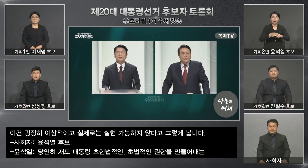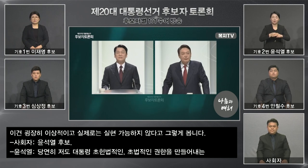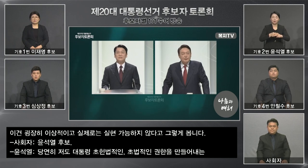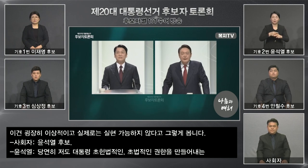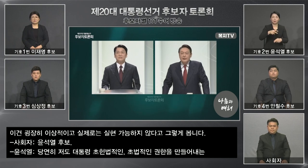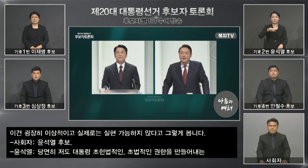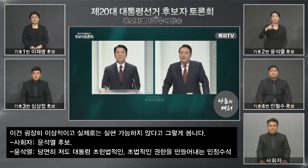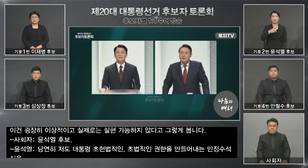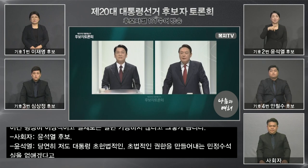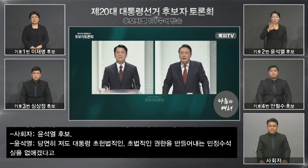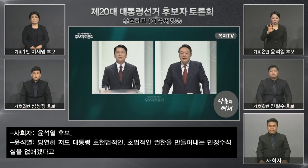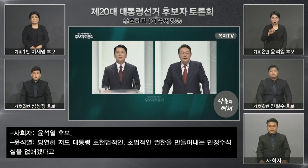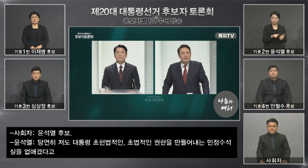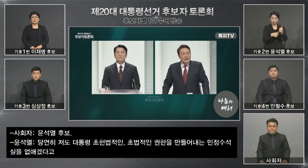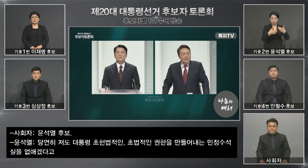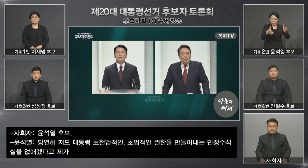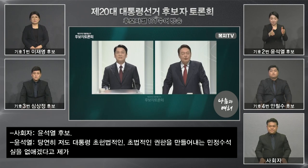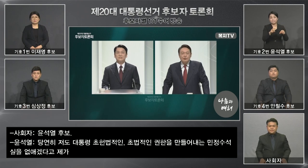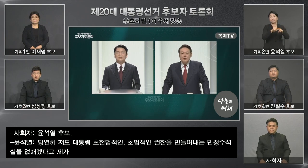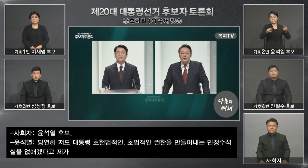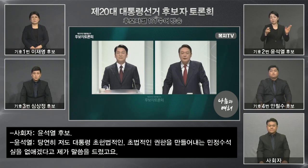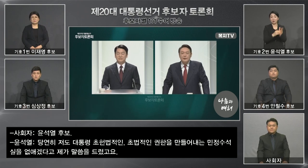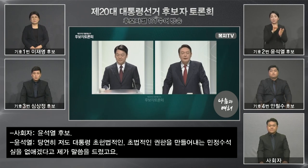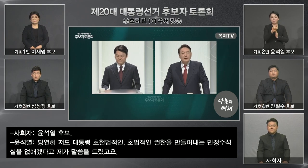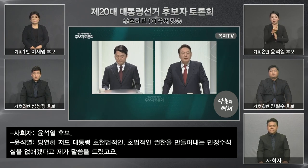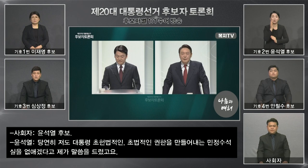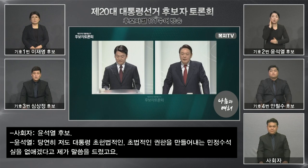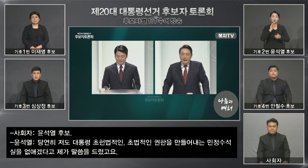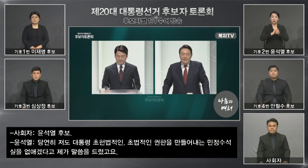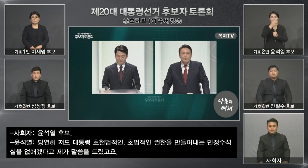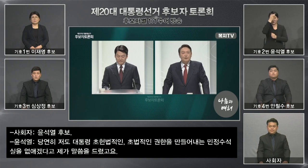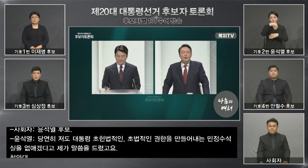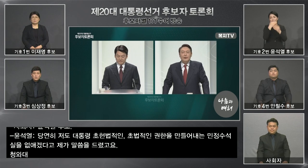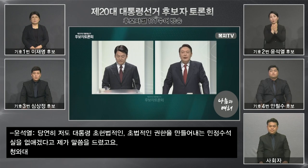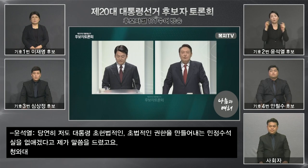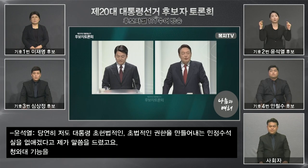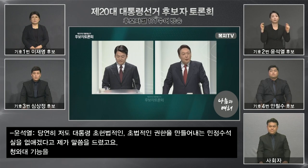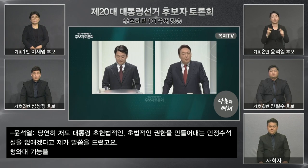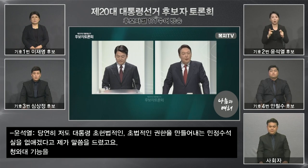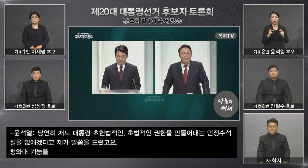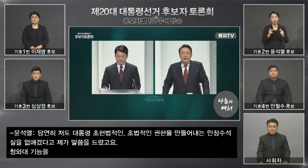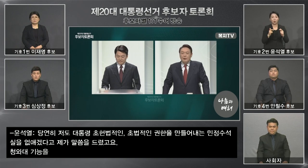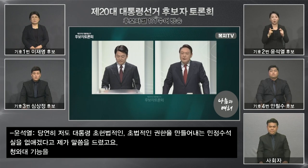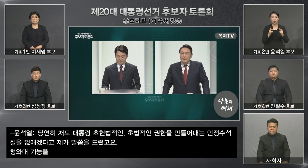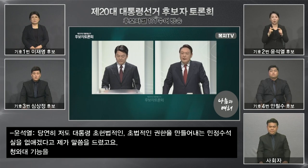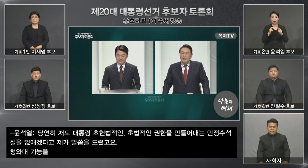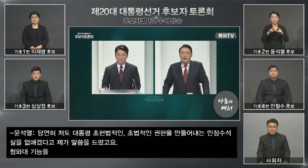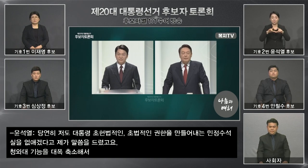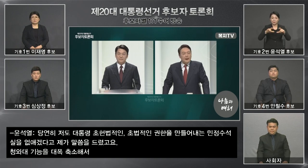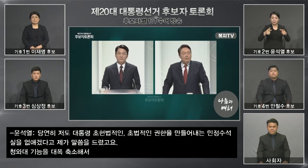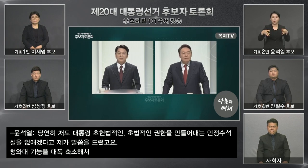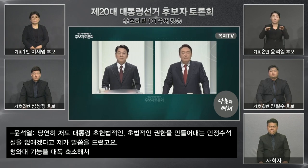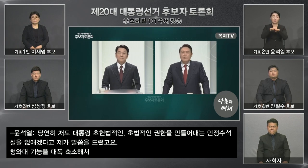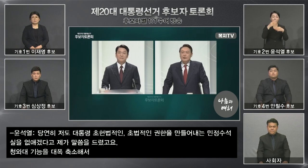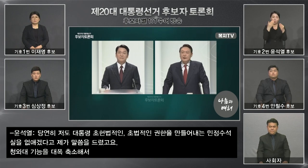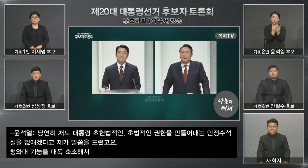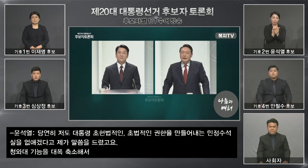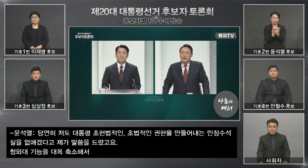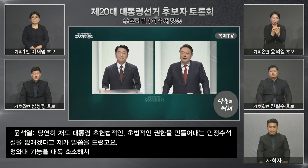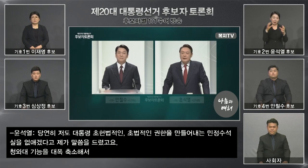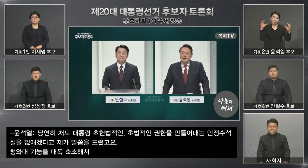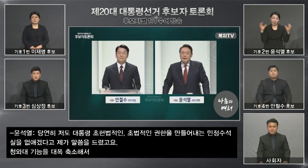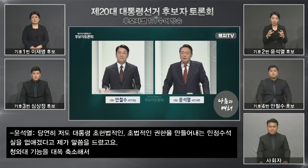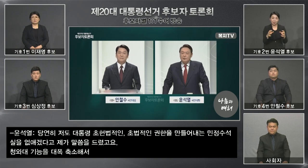제가 말씀을 드렸고요. 청와대 기능은 대폭 축소해서 민관합동위원회 위주로 어젠다 발굴